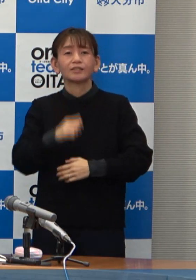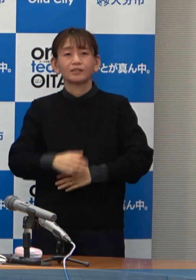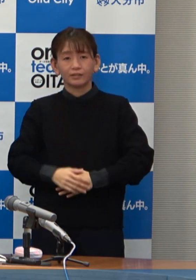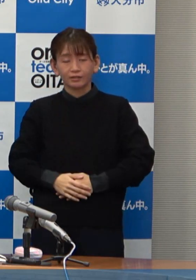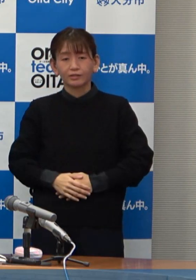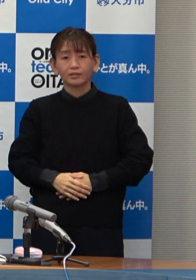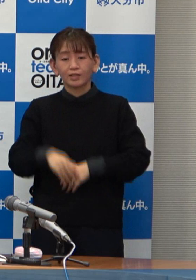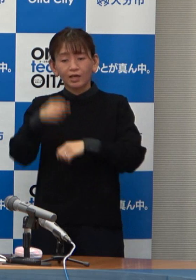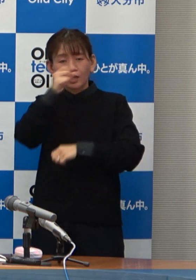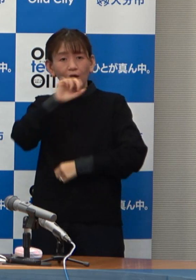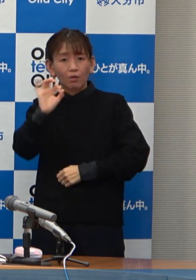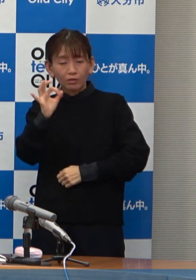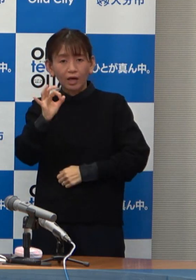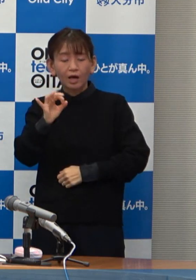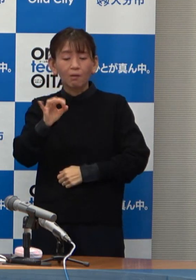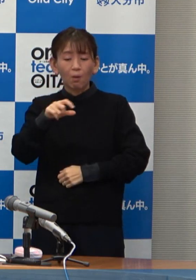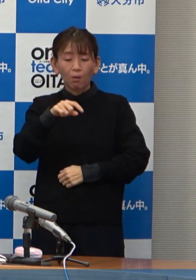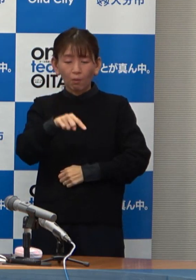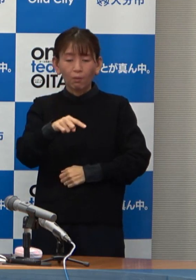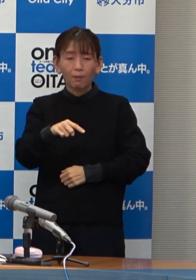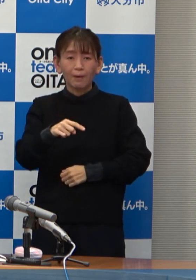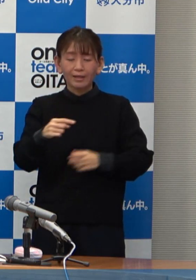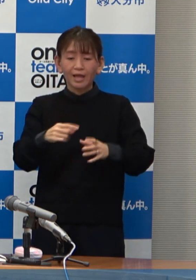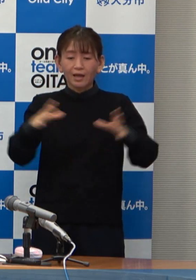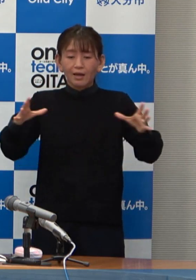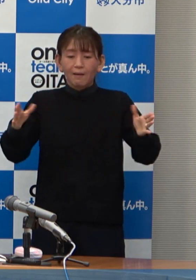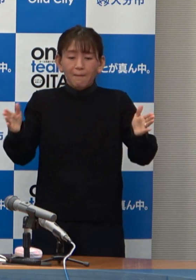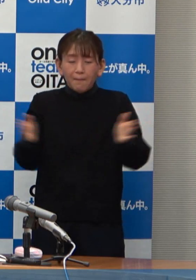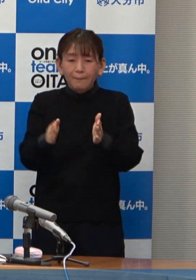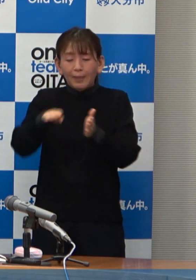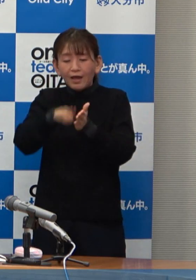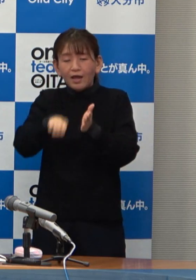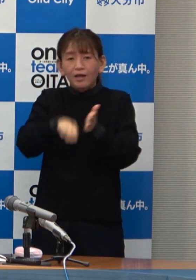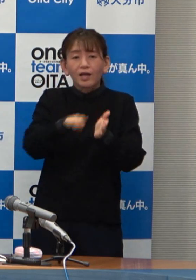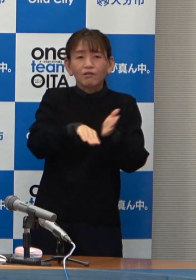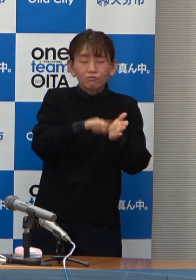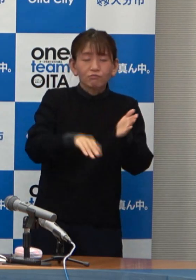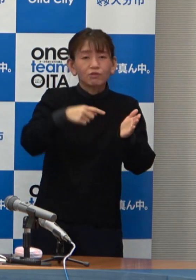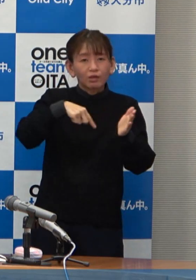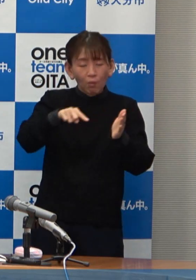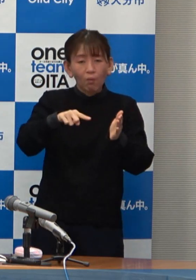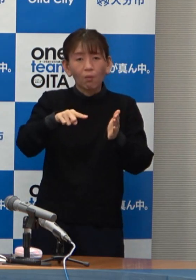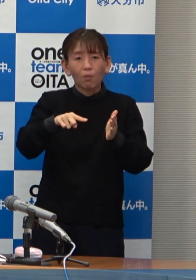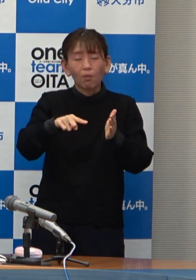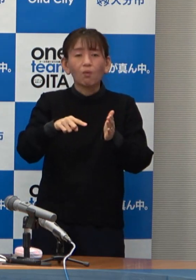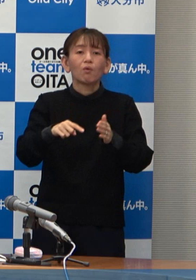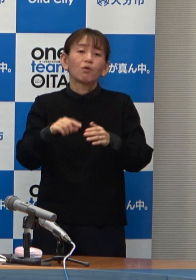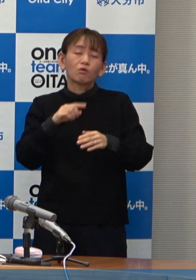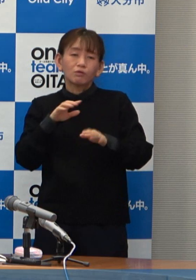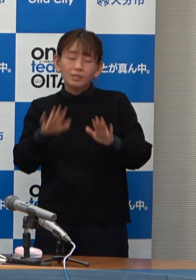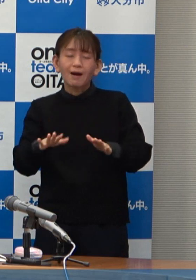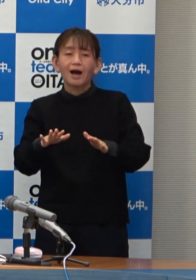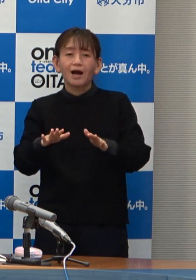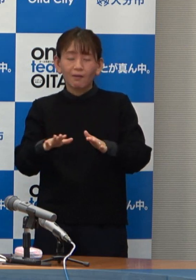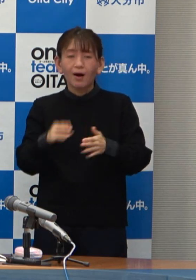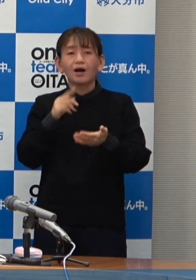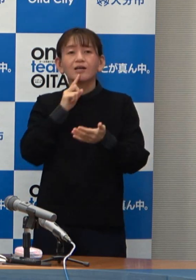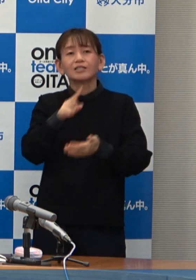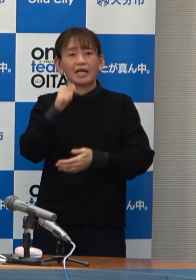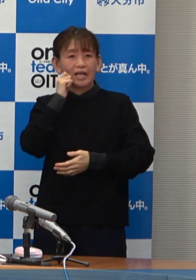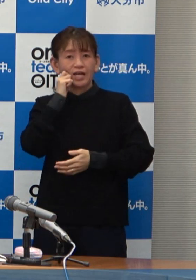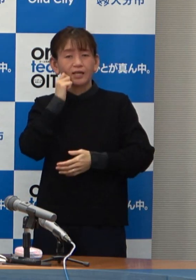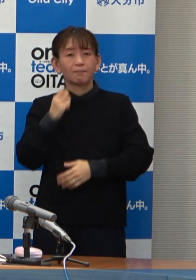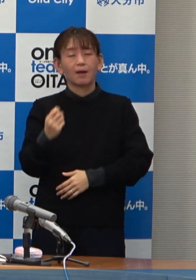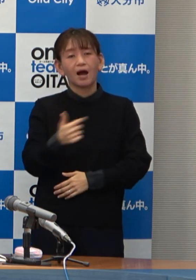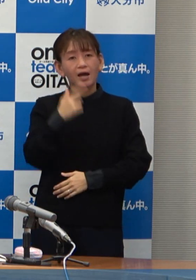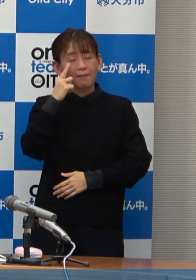ね予算をこれだけ縮小してここの部分を削ろうということは今の段階では言えないですで早めに言えると